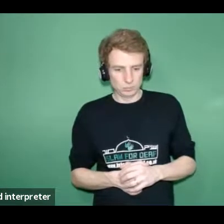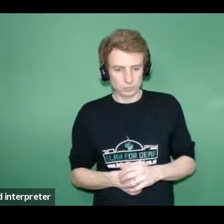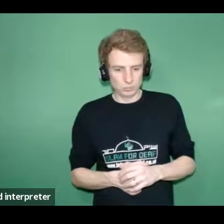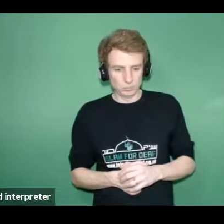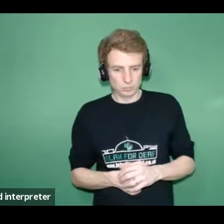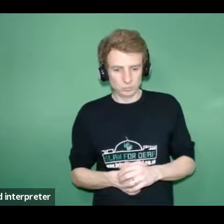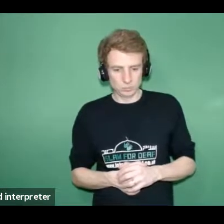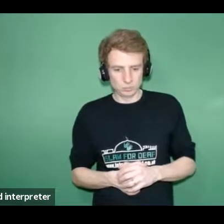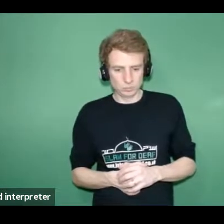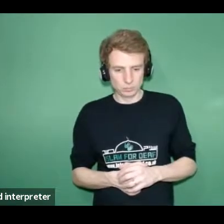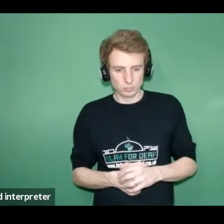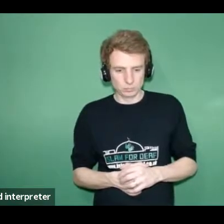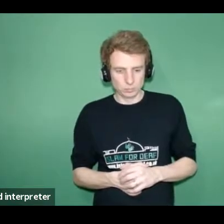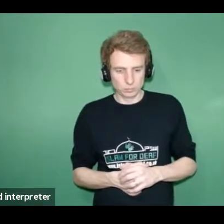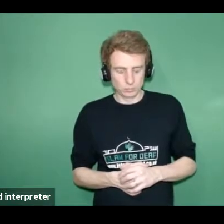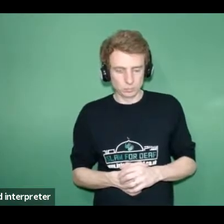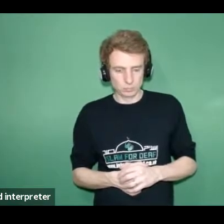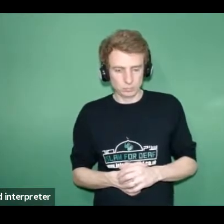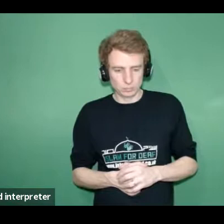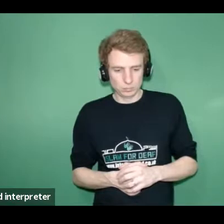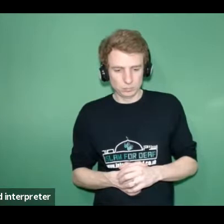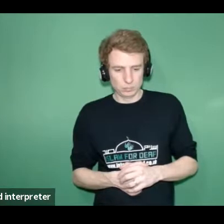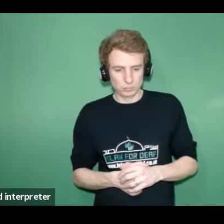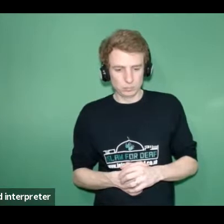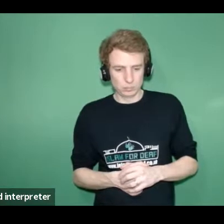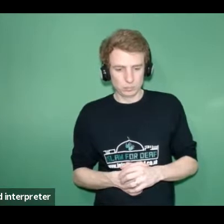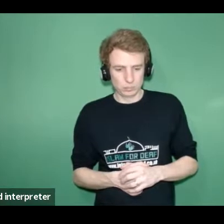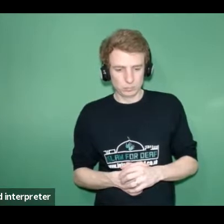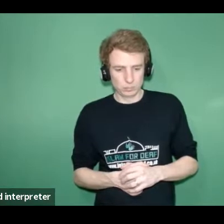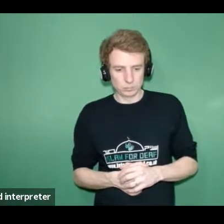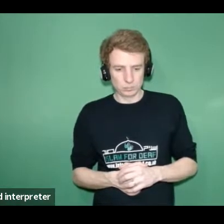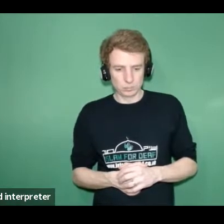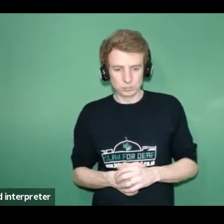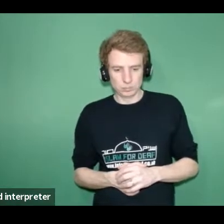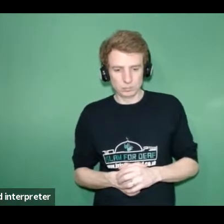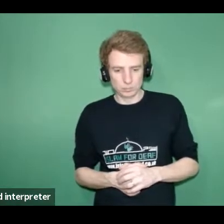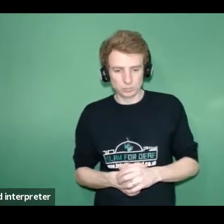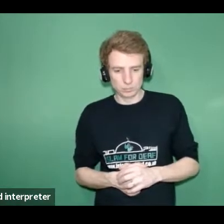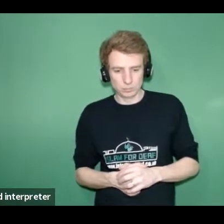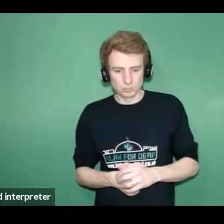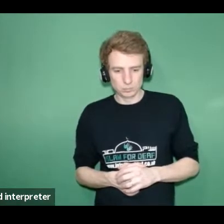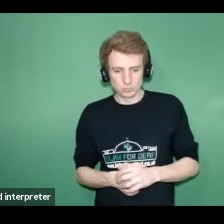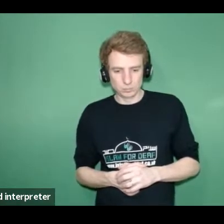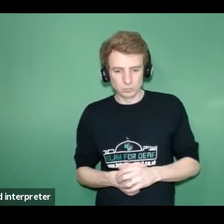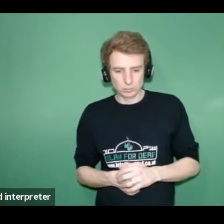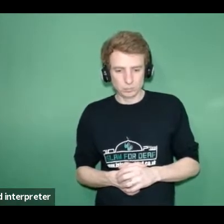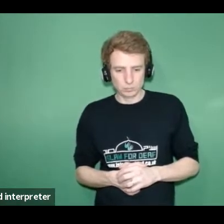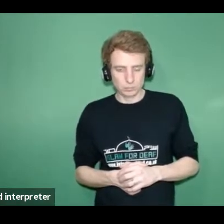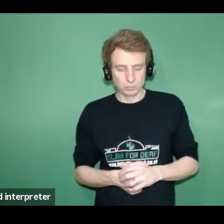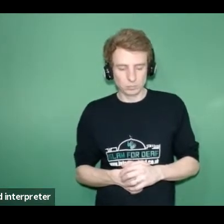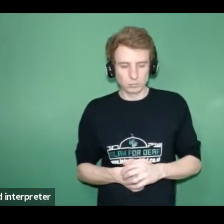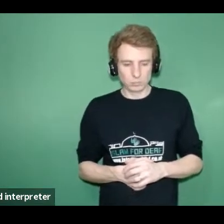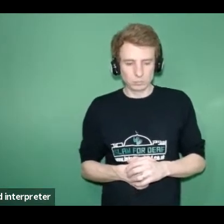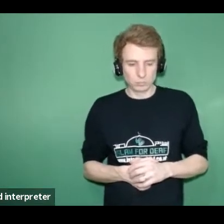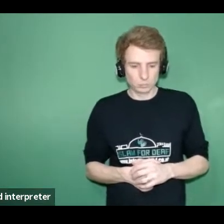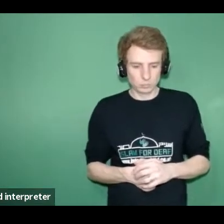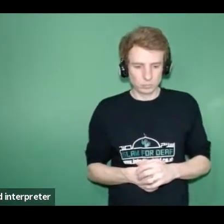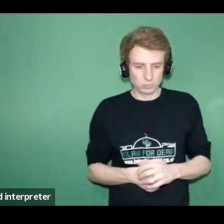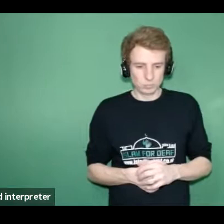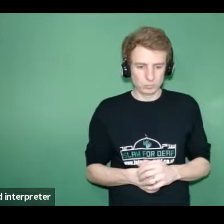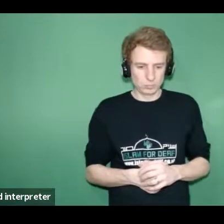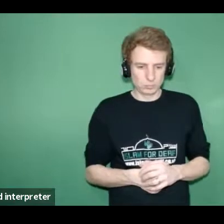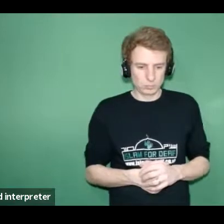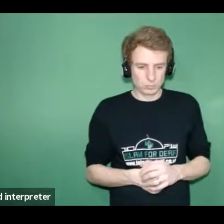لها تمشطه. فلو كان هذا صحيحا لا قال النبي صلى الله عليه وسلم